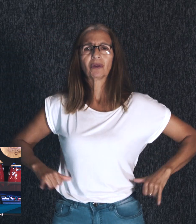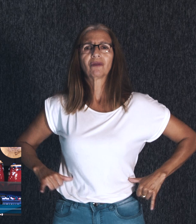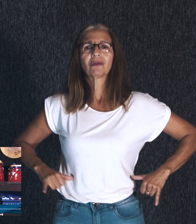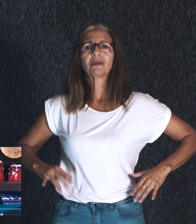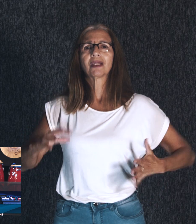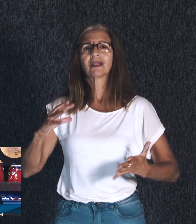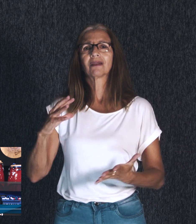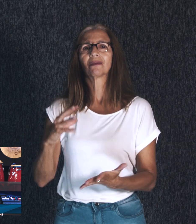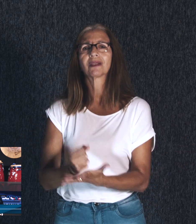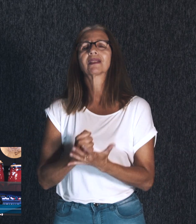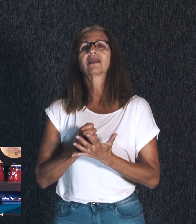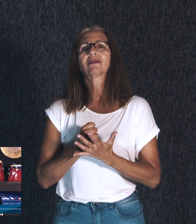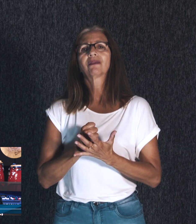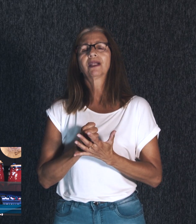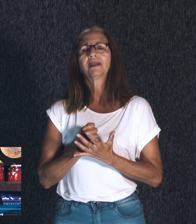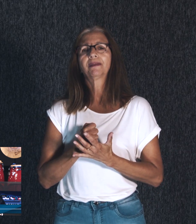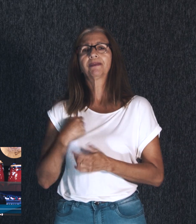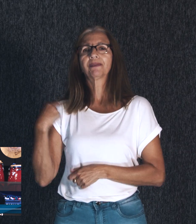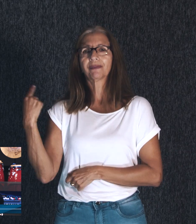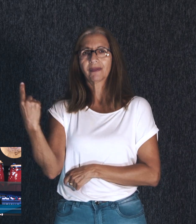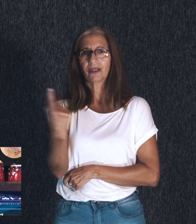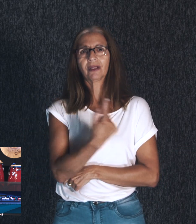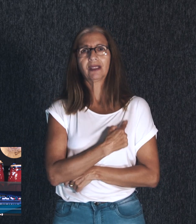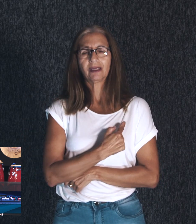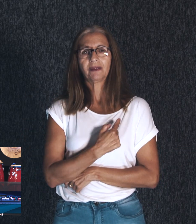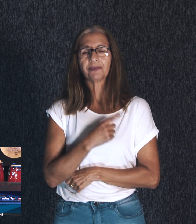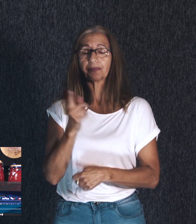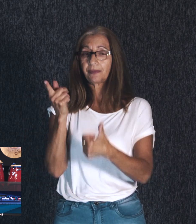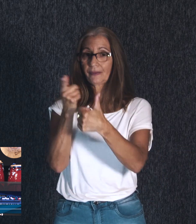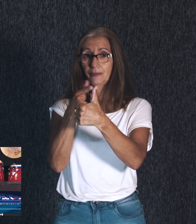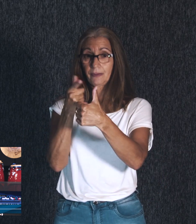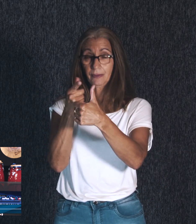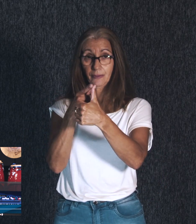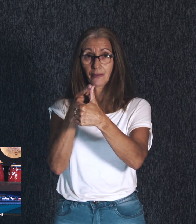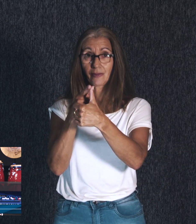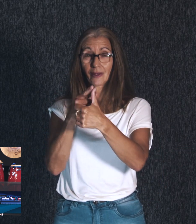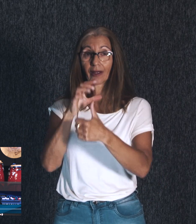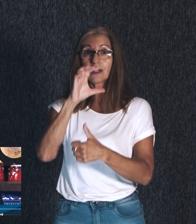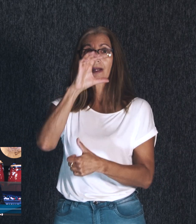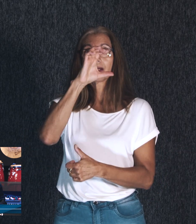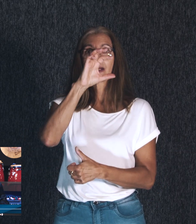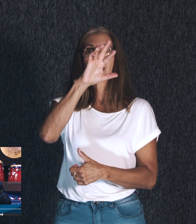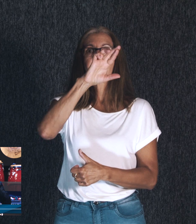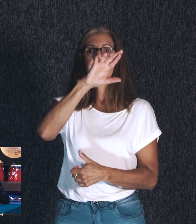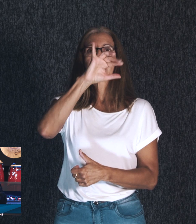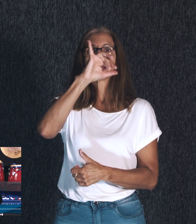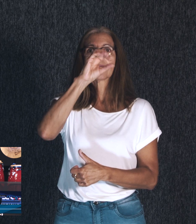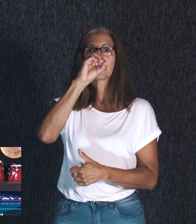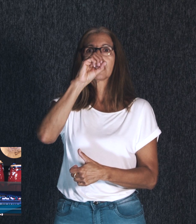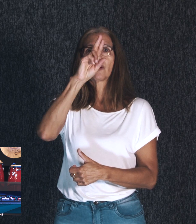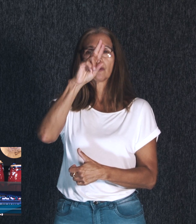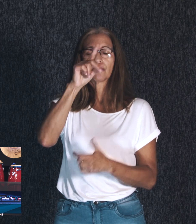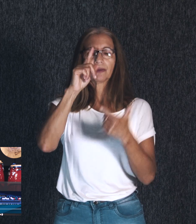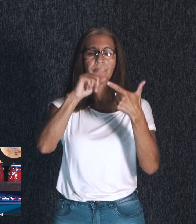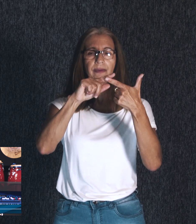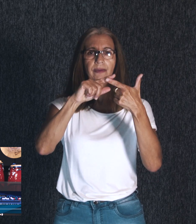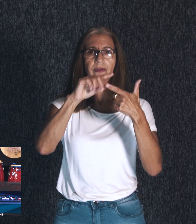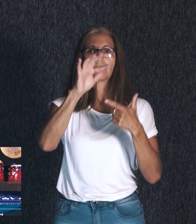Essa foi a terceira declaração: eu te criei, eu te formei, eu te remi.